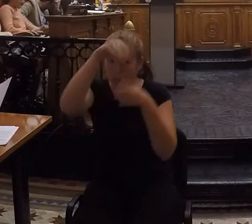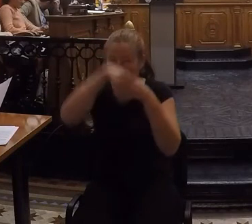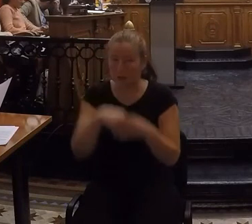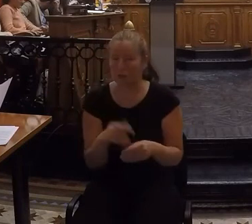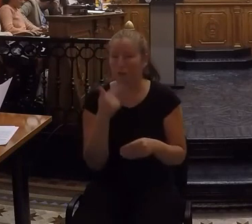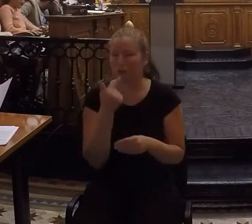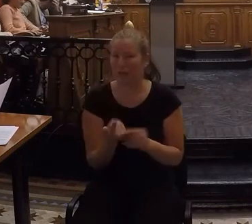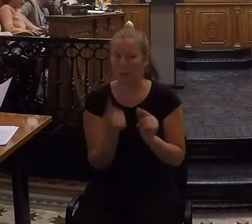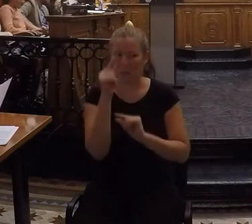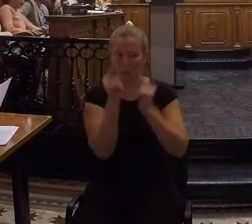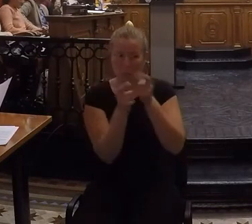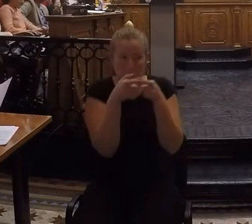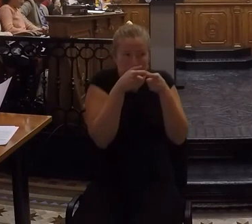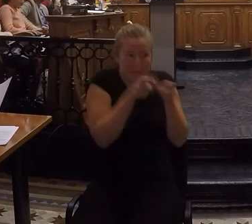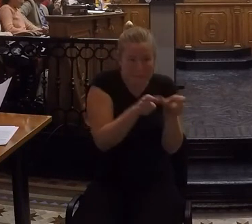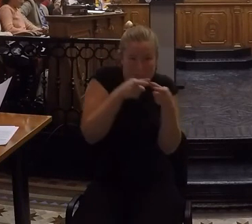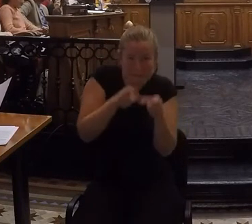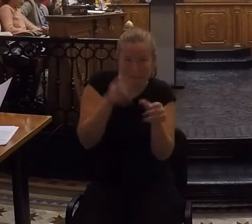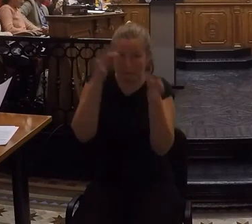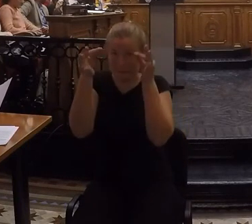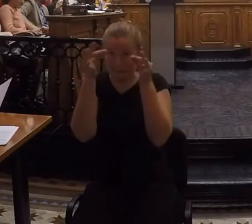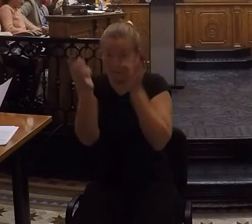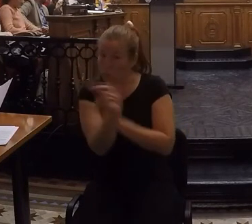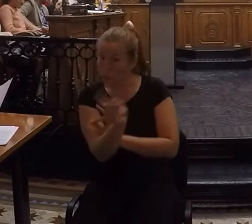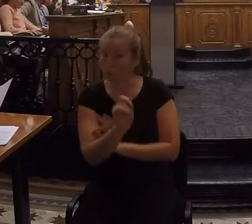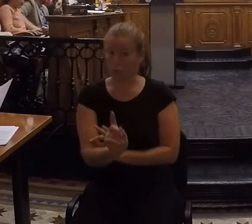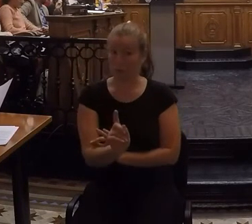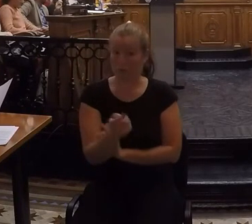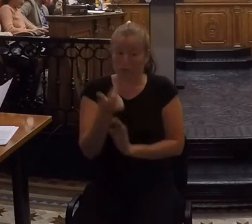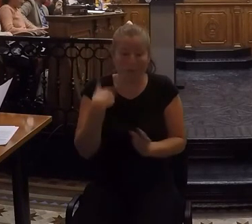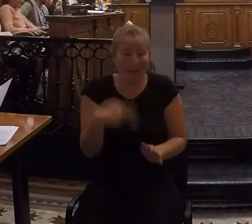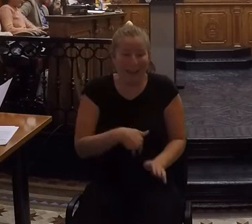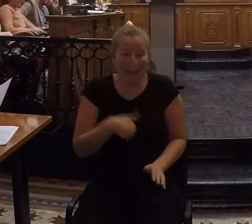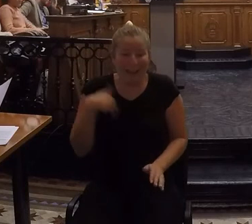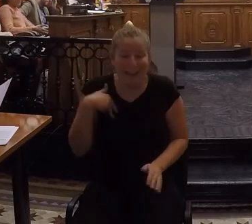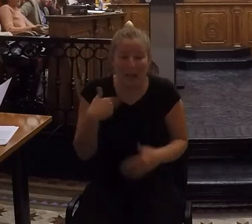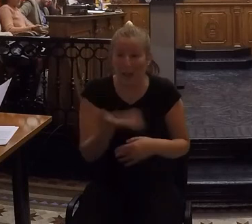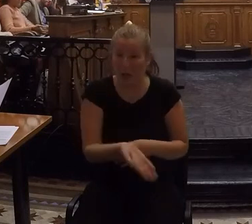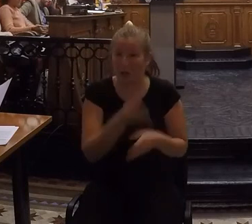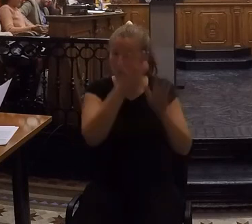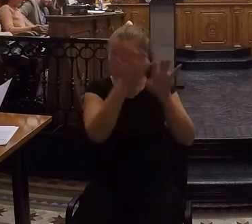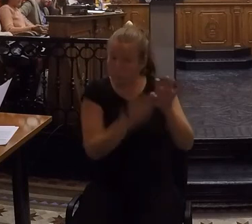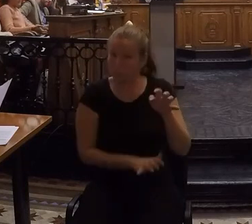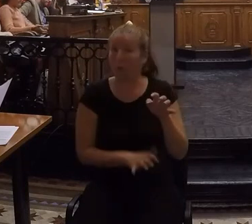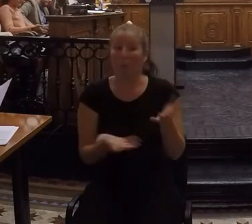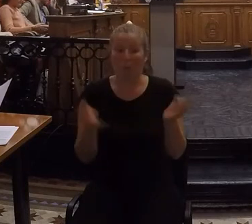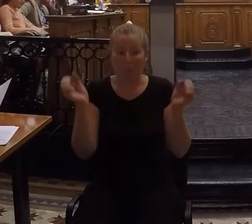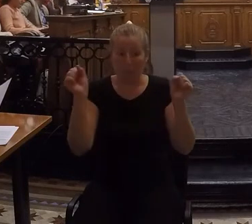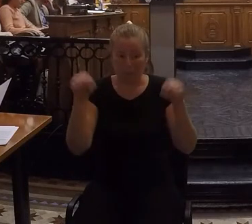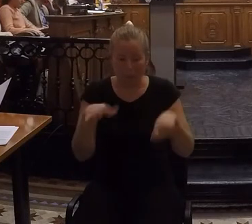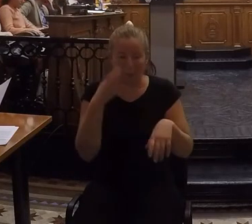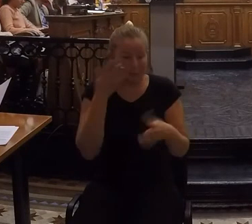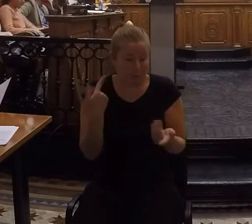presupuestarias concretas, sino que hay partidas genéricas de las que se puede ir dando cumplimiento perfectamente a lo que se aprueba en los